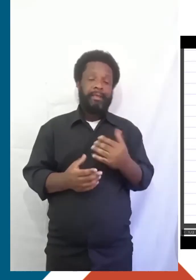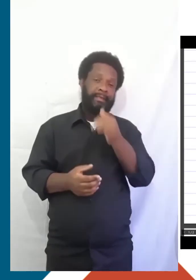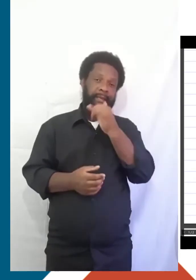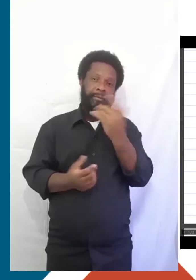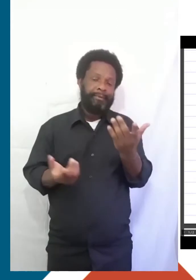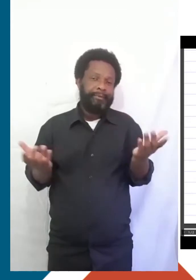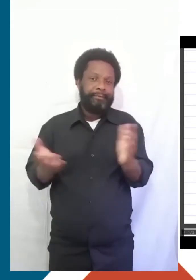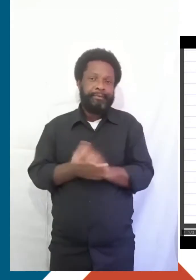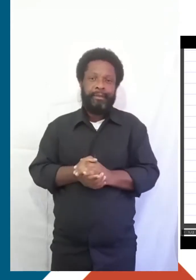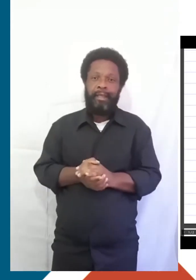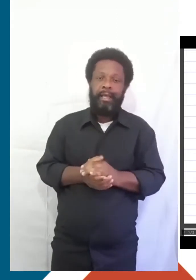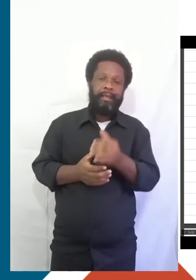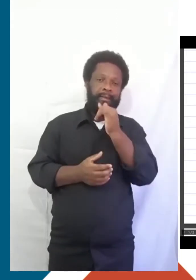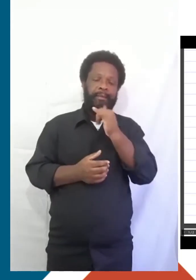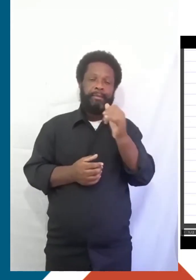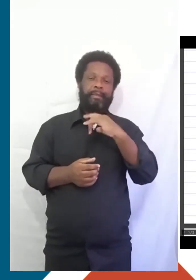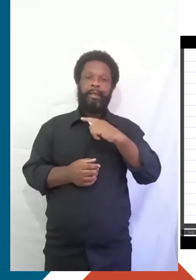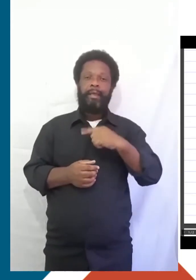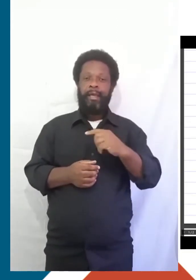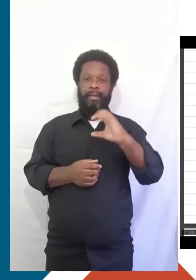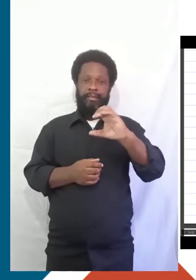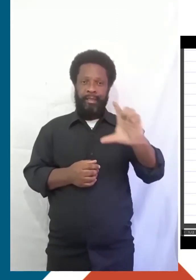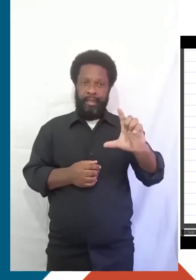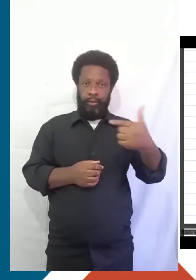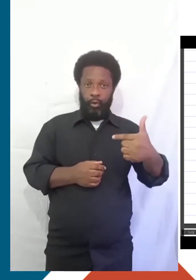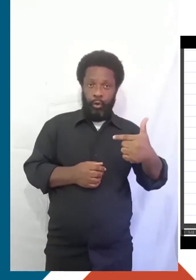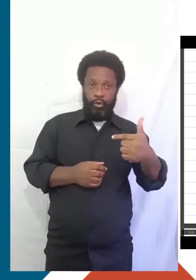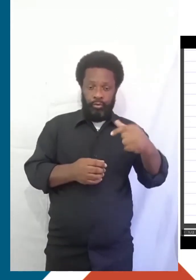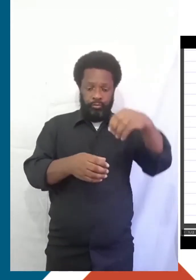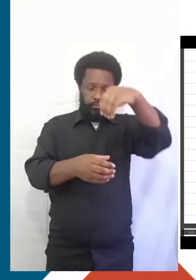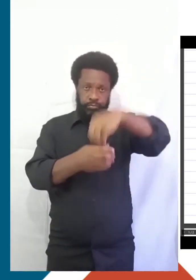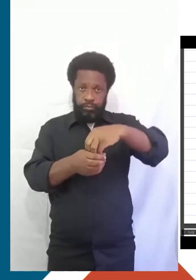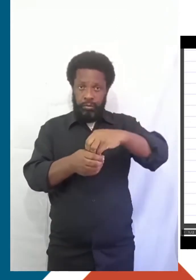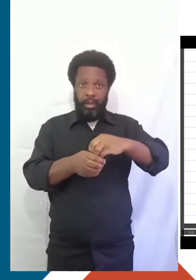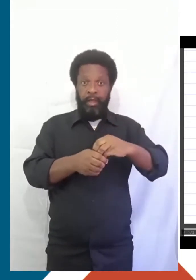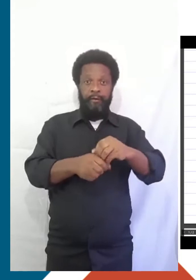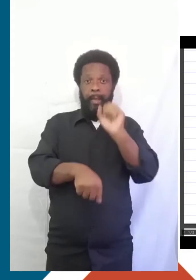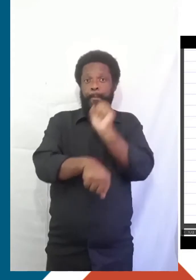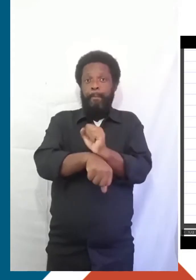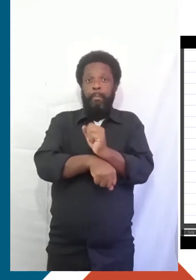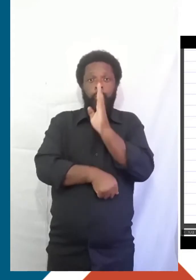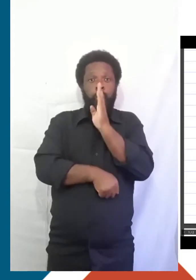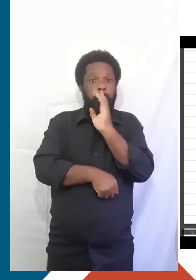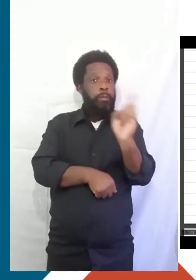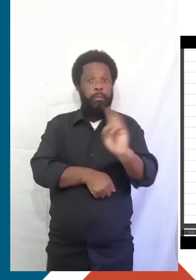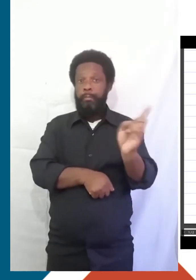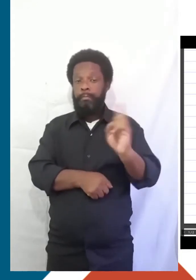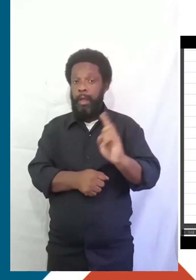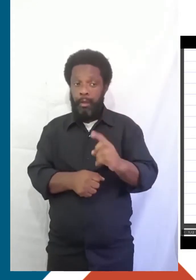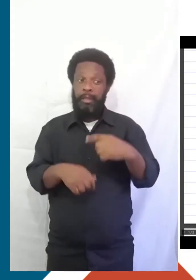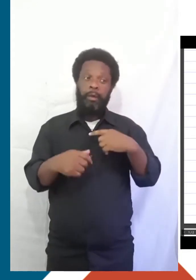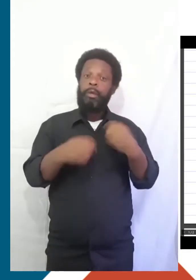recipiente. Tá? Imagina que eu tenho uma certa quantidade de Cl2 dentro de um recipiente. Elas não vão estar